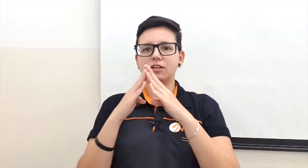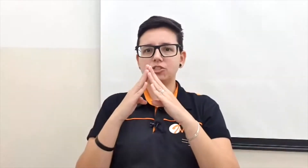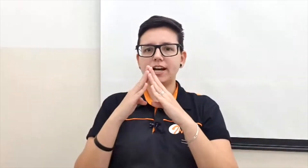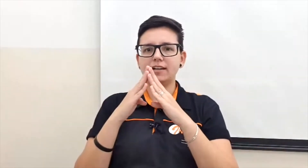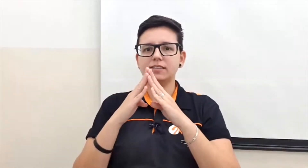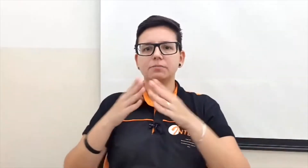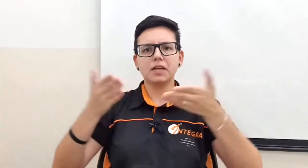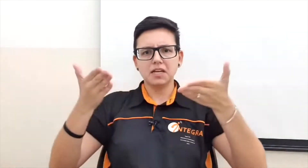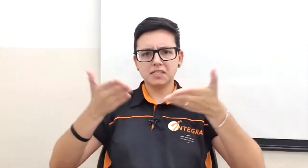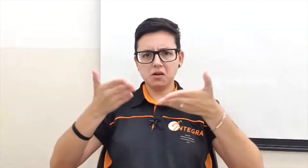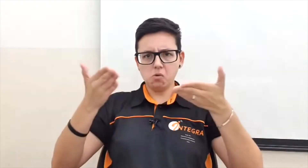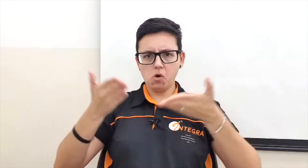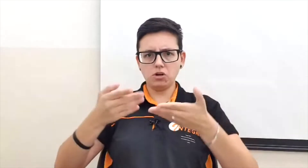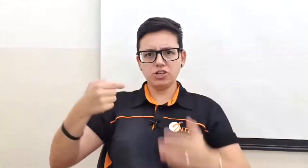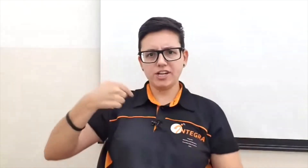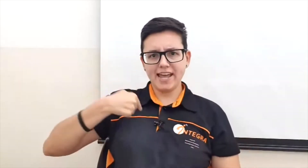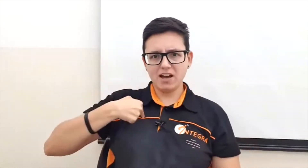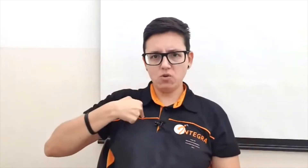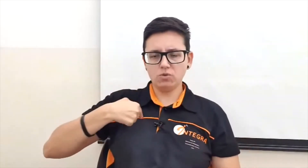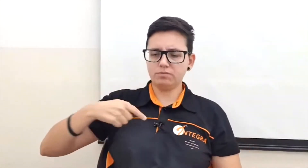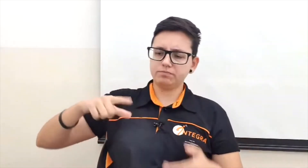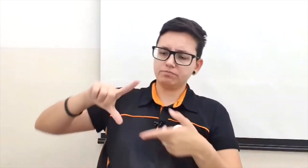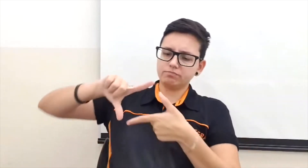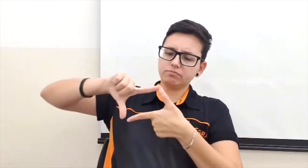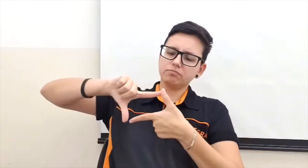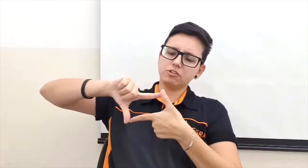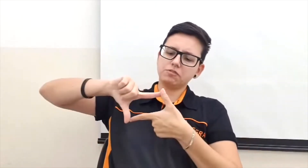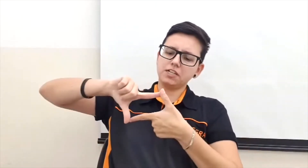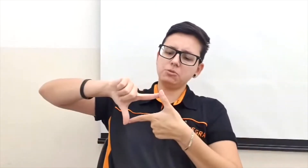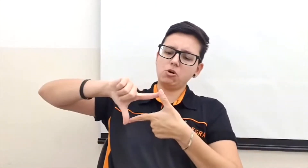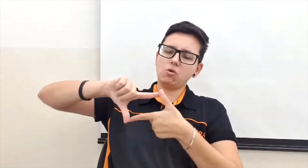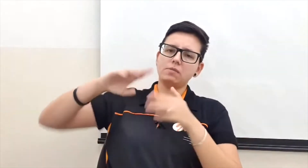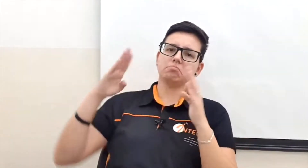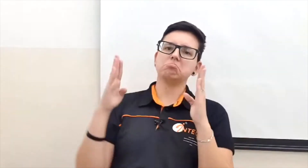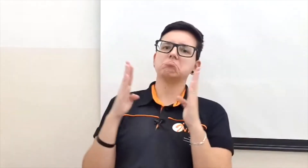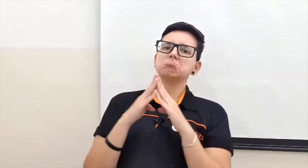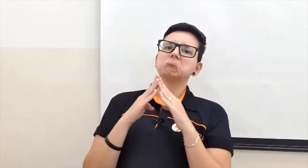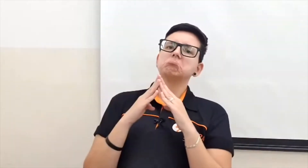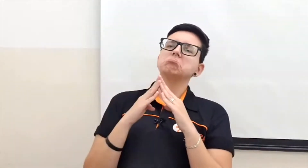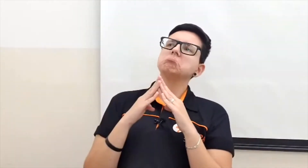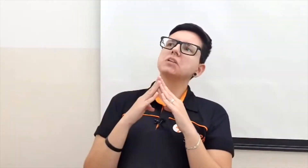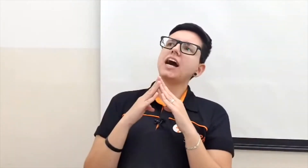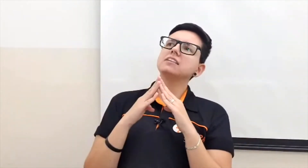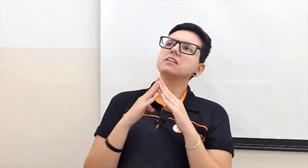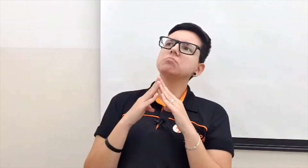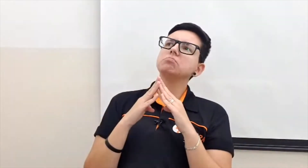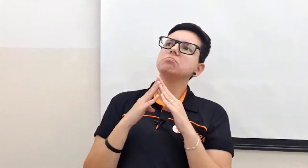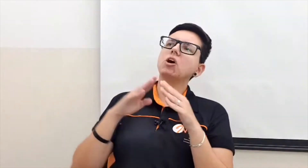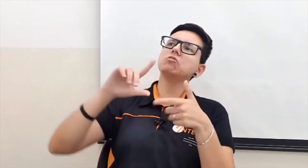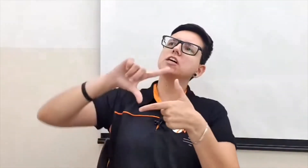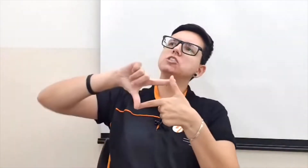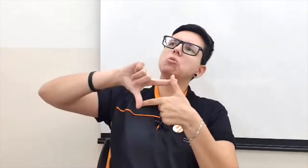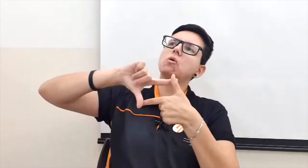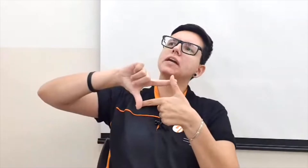sinal de casa. Então, hoje eu ficar de boa em casa. Ó, ficar de boa